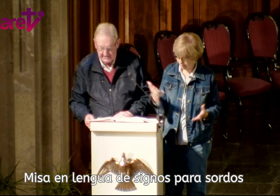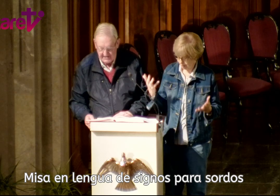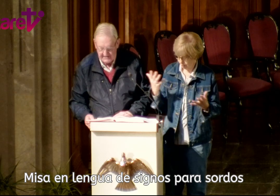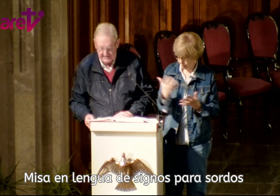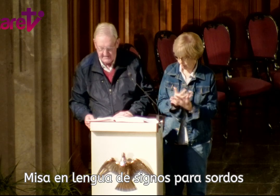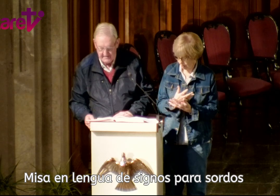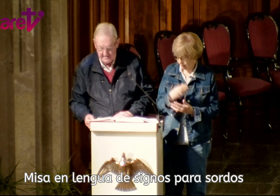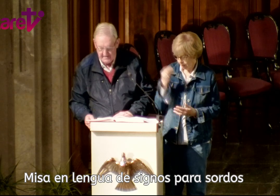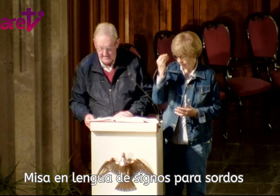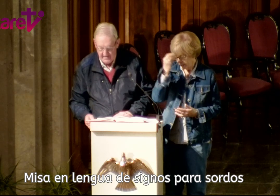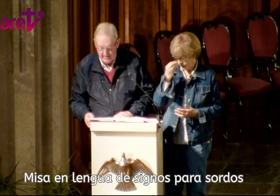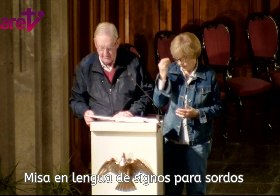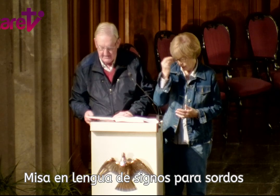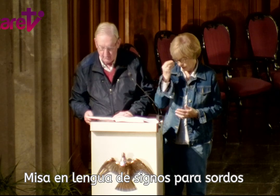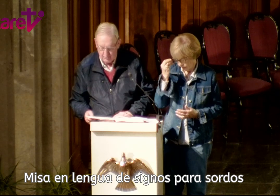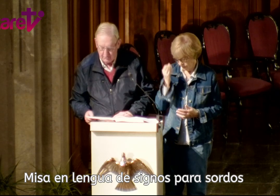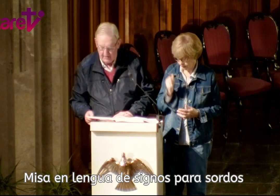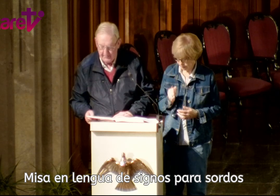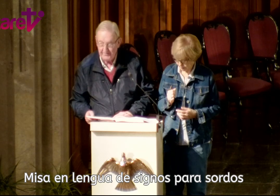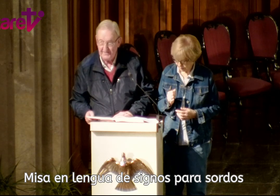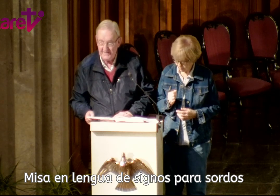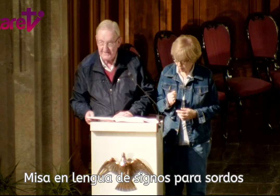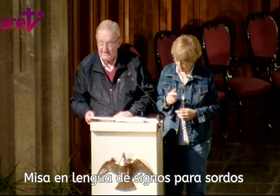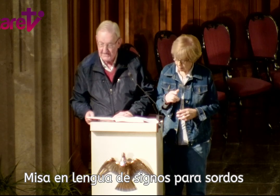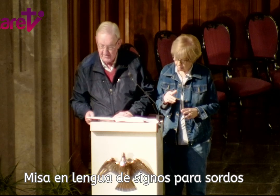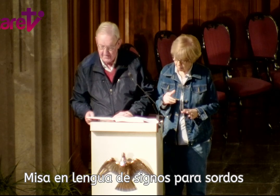Insistís, no es justo el proceder del Señor.